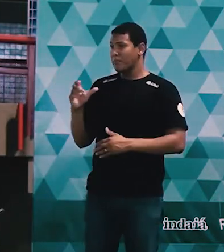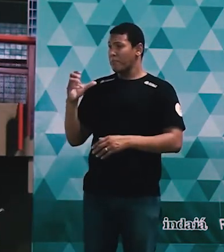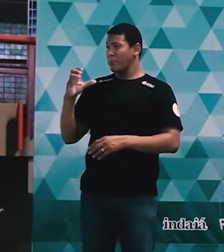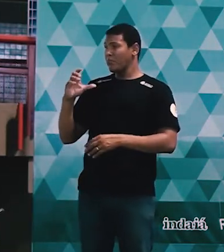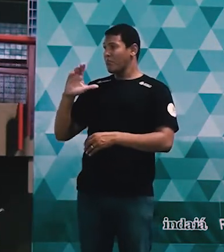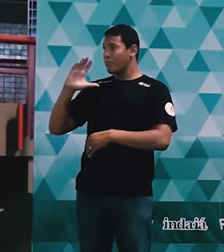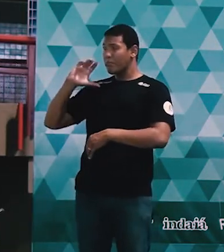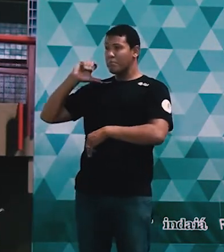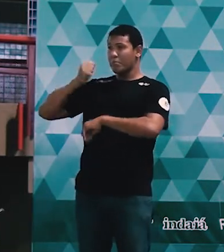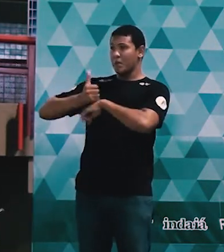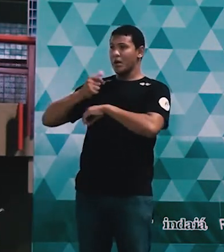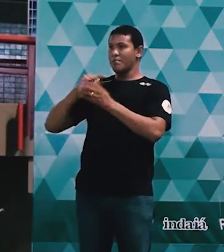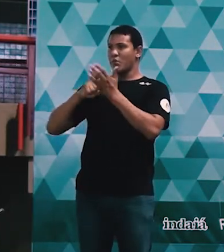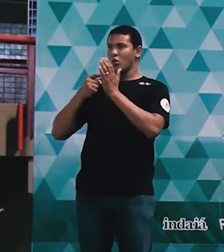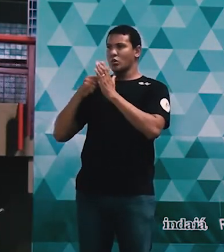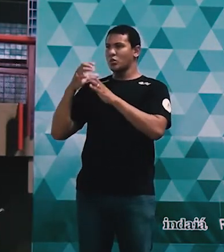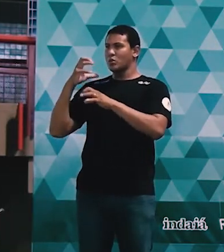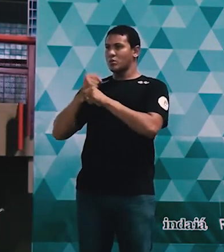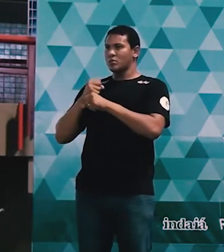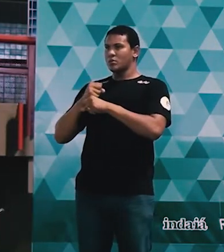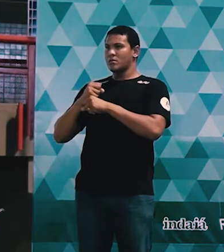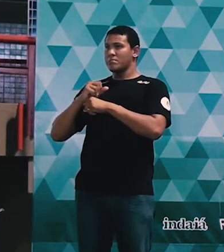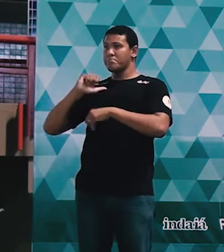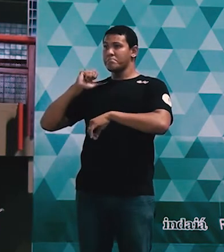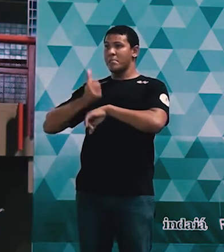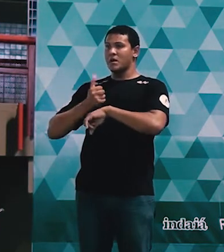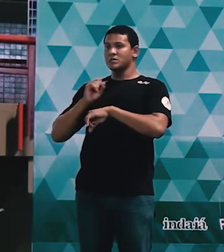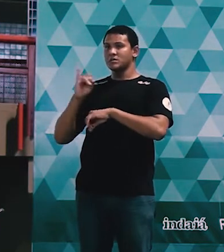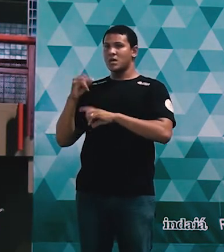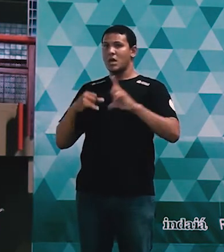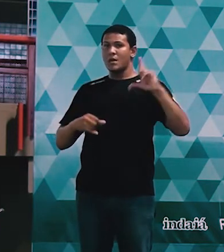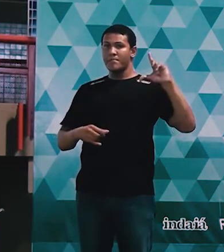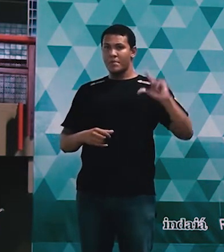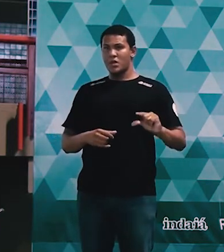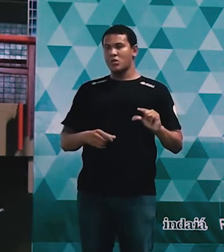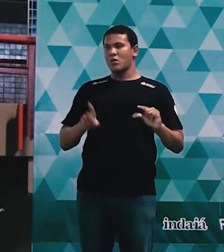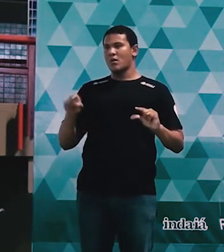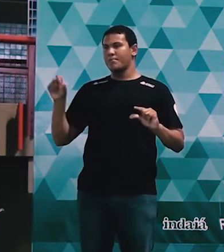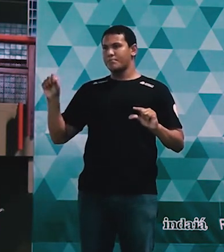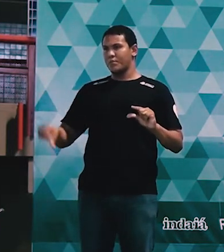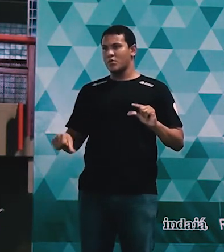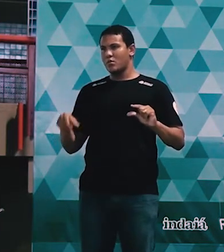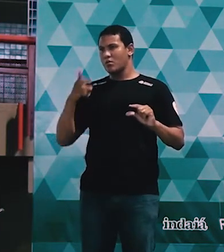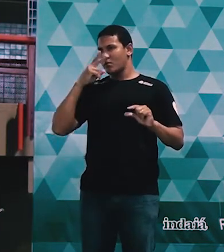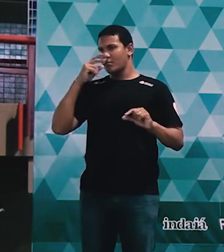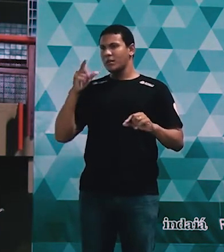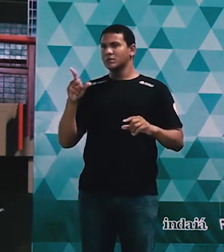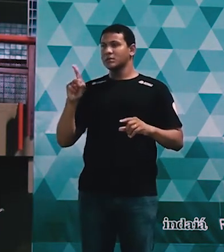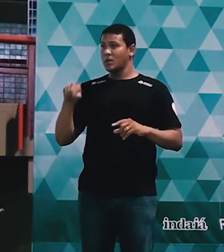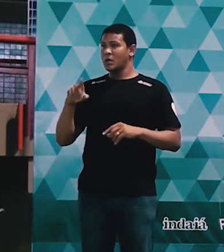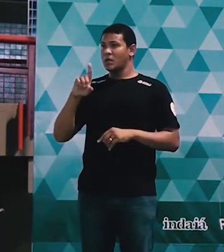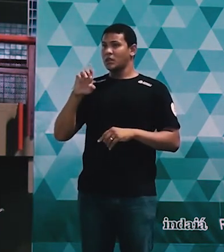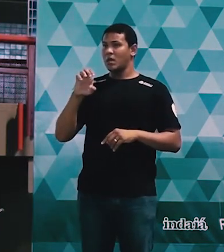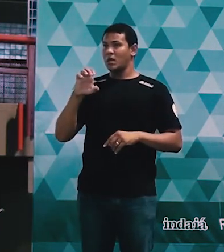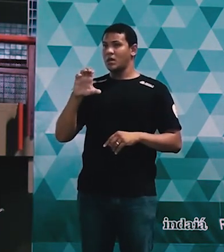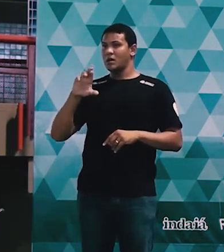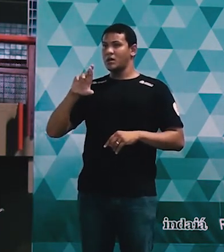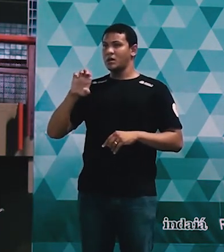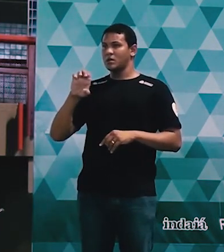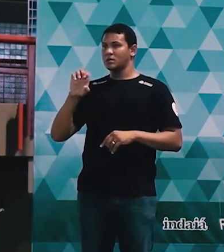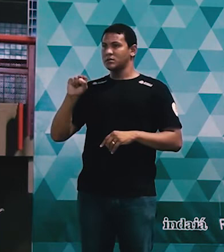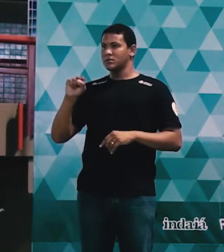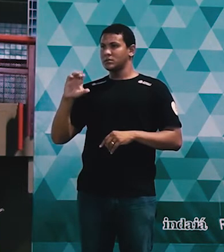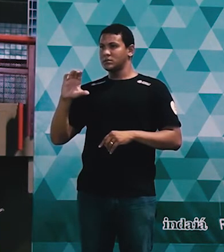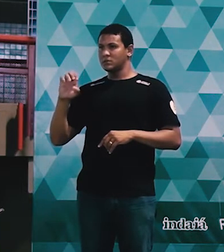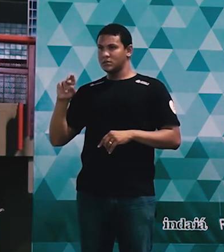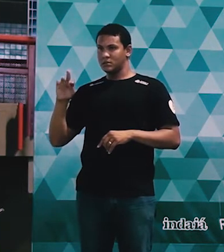tem menor pontuação vai ser o pior, certo? A ordem é decrescente. Como é que é a ordem decrescente?